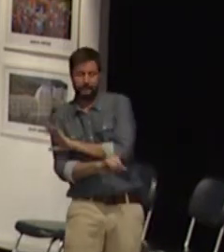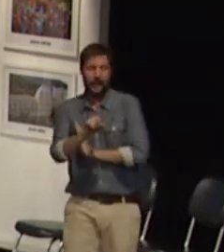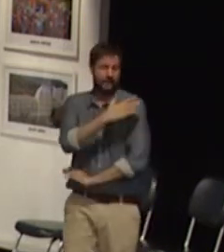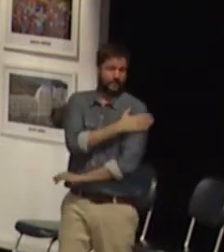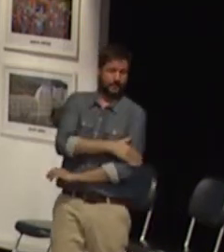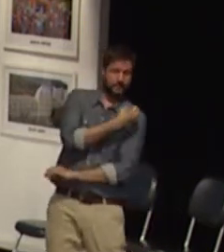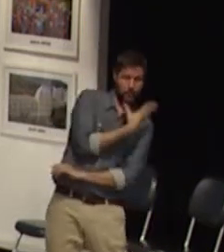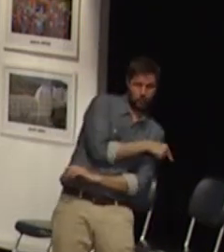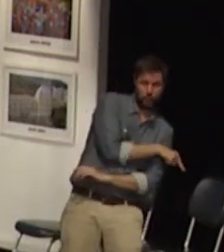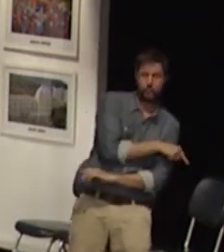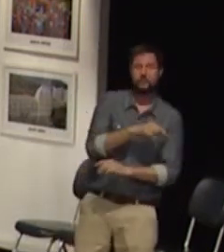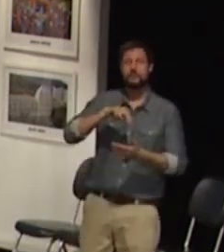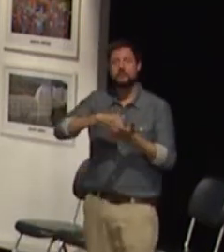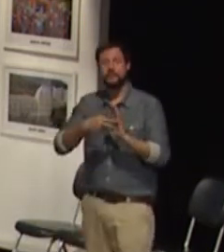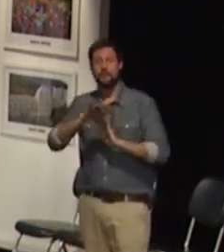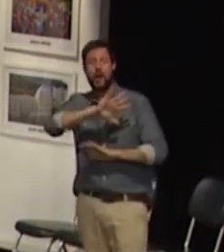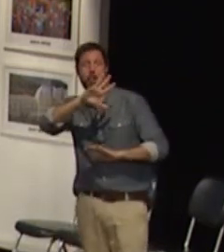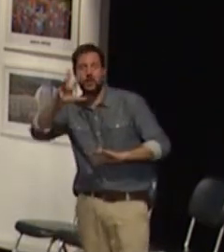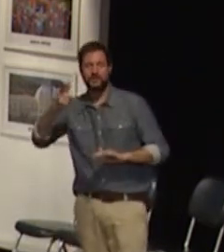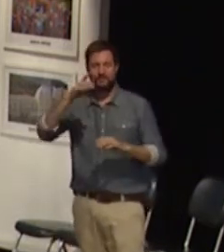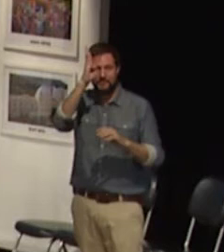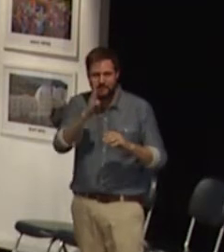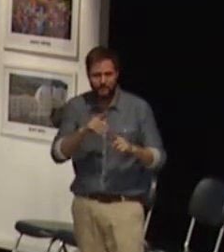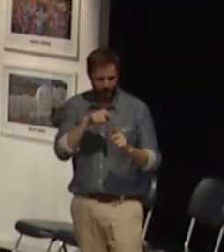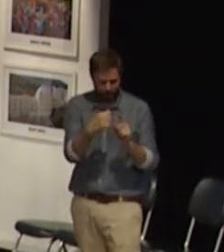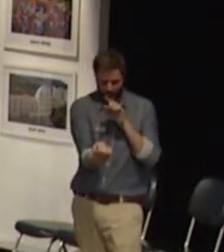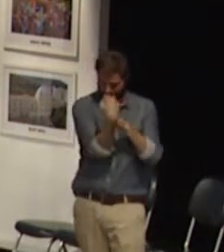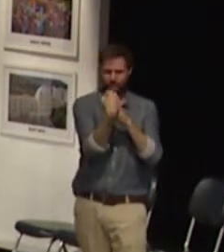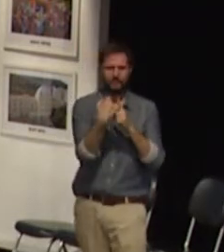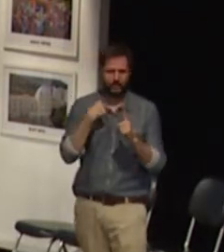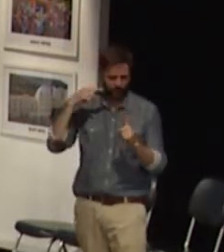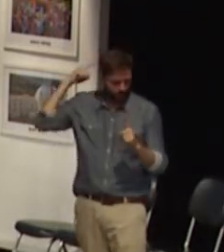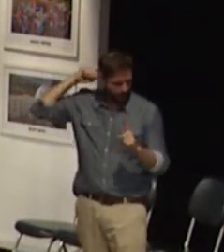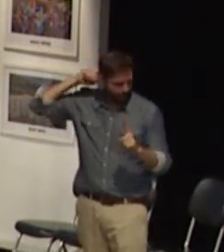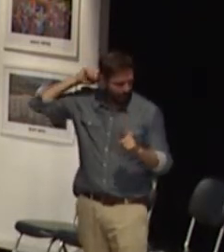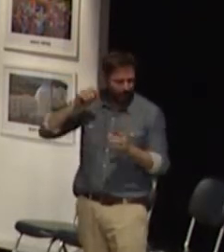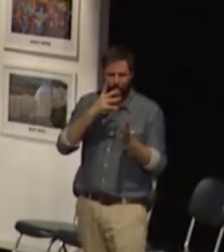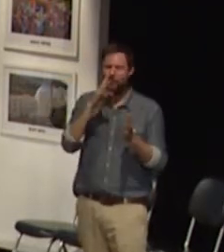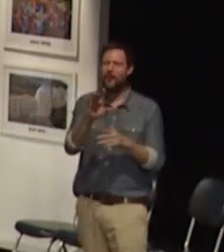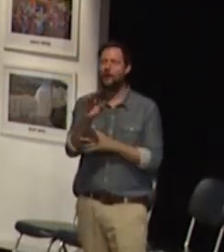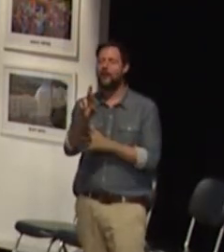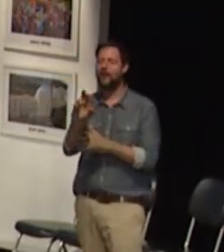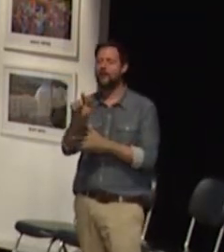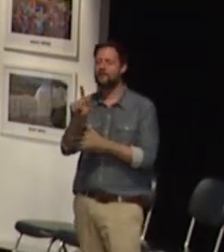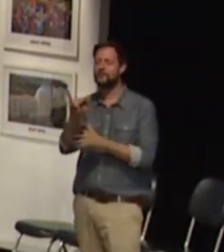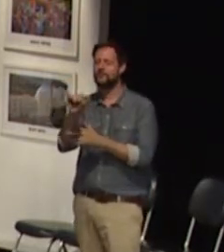né, algumas pessoas. Esse foi o lado ruim. Mas o lado bom foi por quê? Porque deu um soco na sociedade.